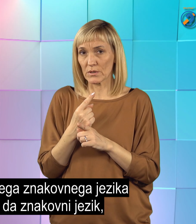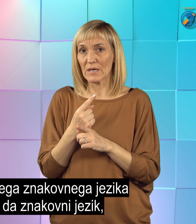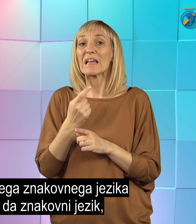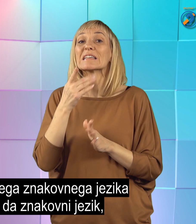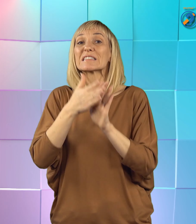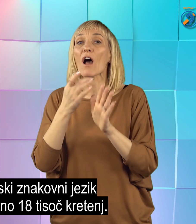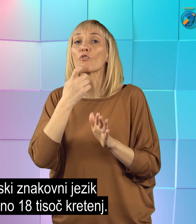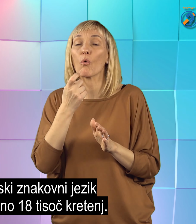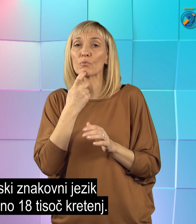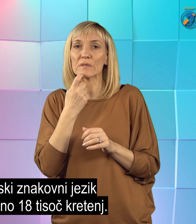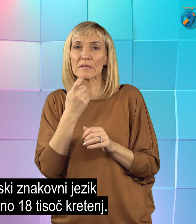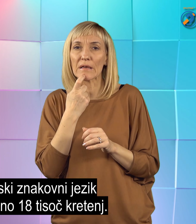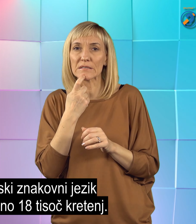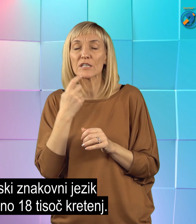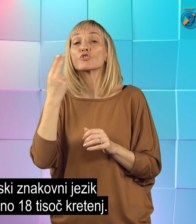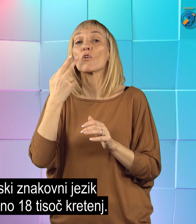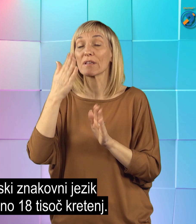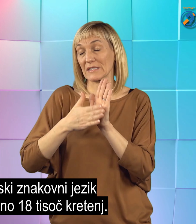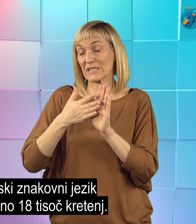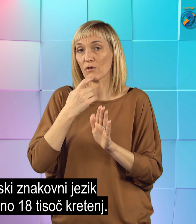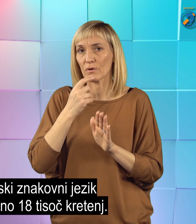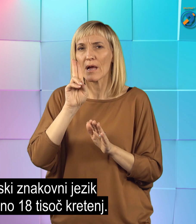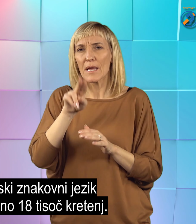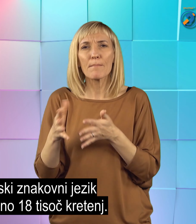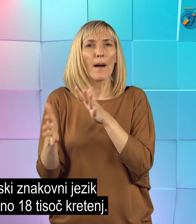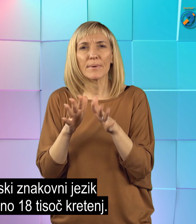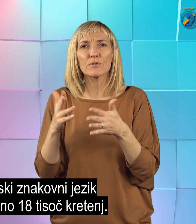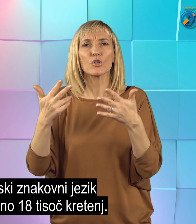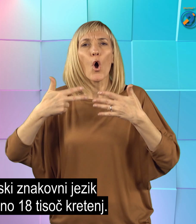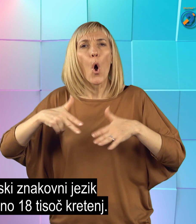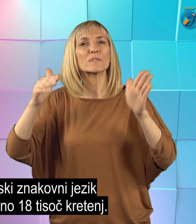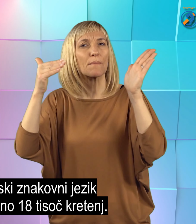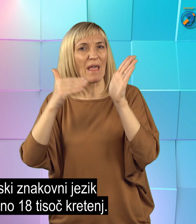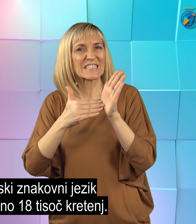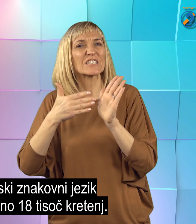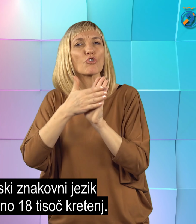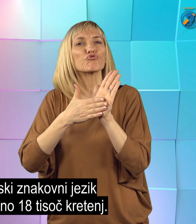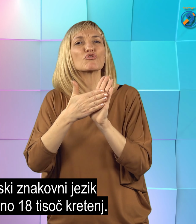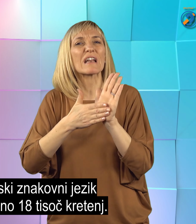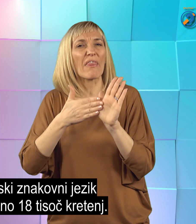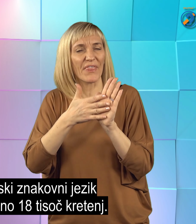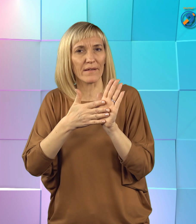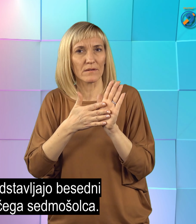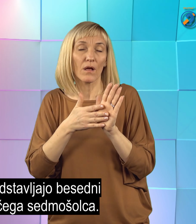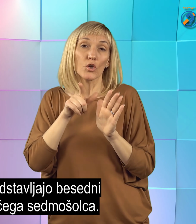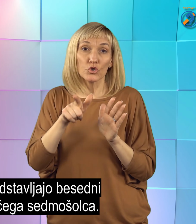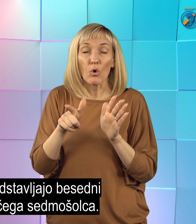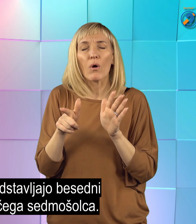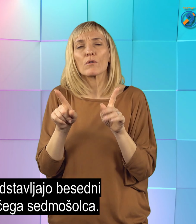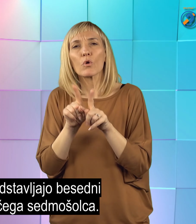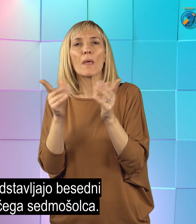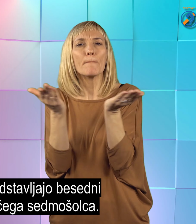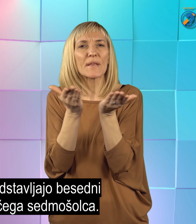znakovni jezik, torej slovenski znakovni jezik obsega približno 18.000 kreten. To naj bi predstavljalo besedni